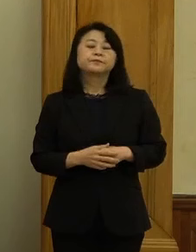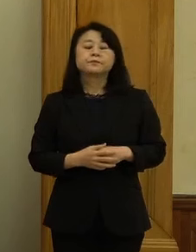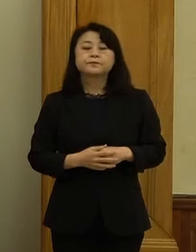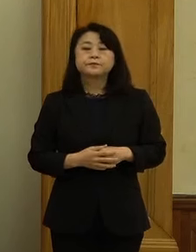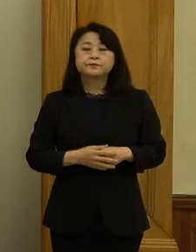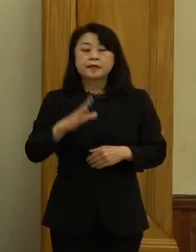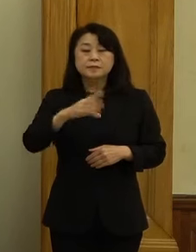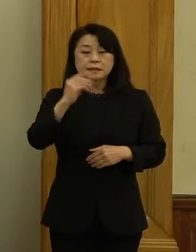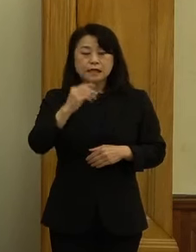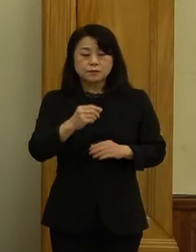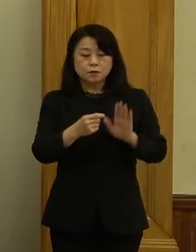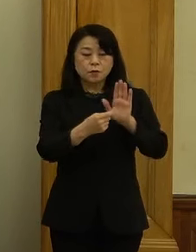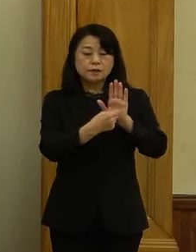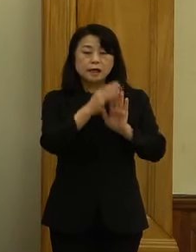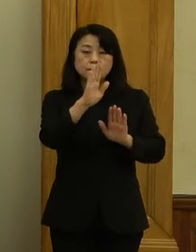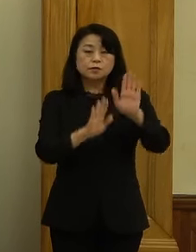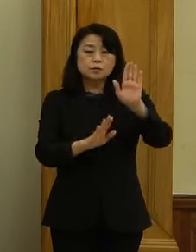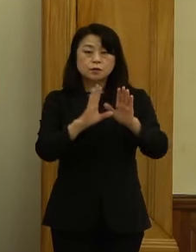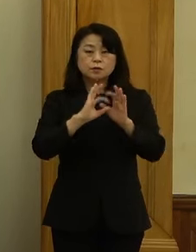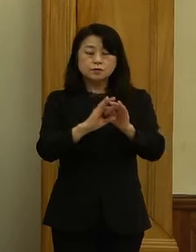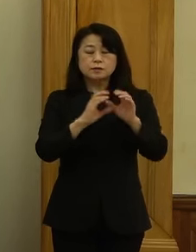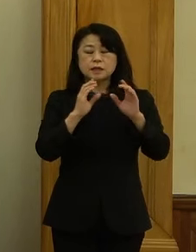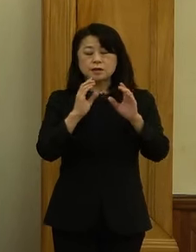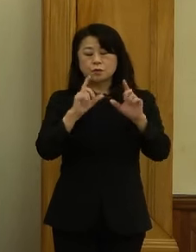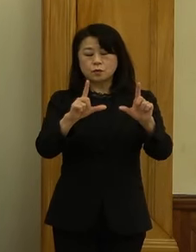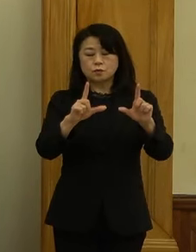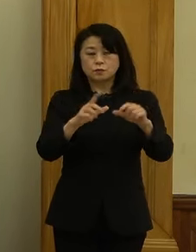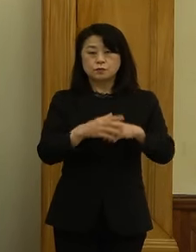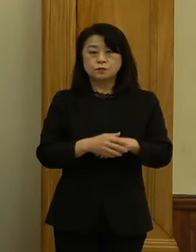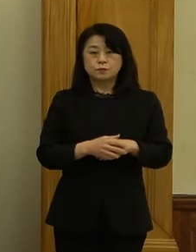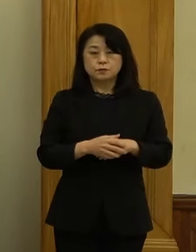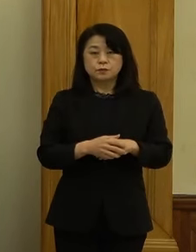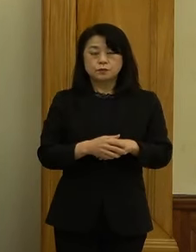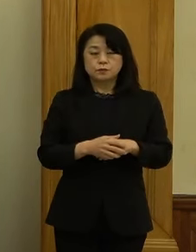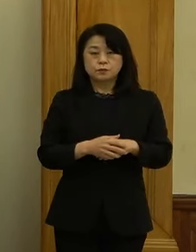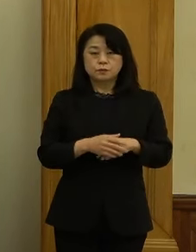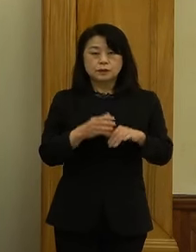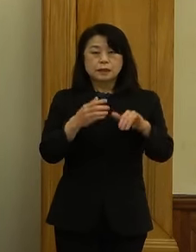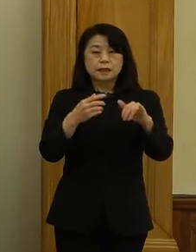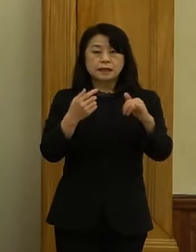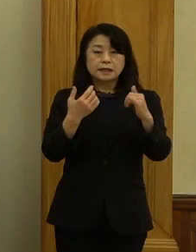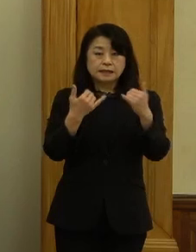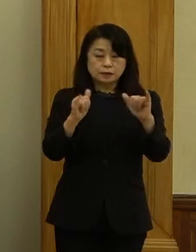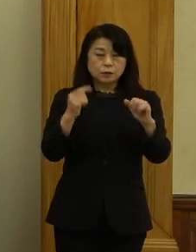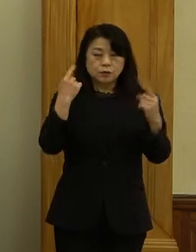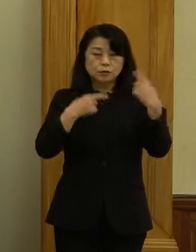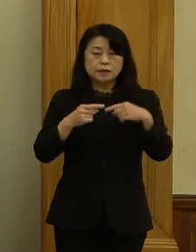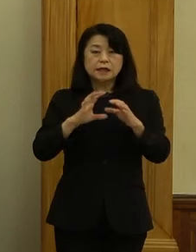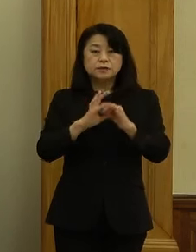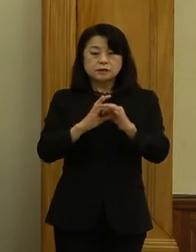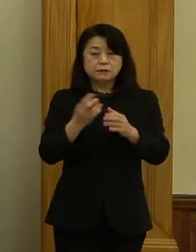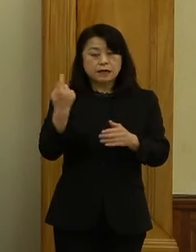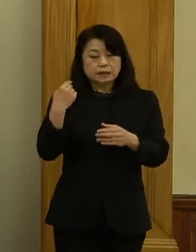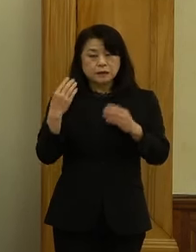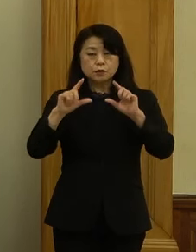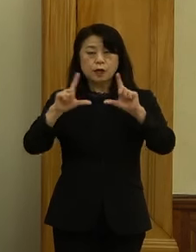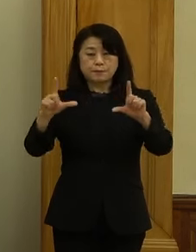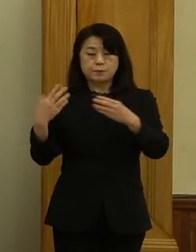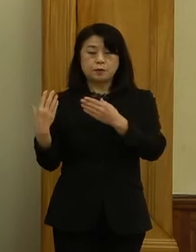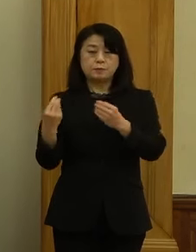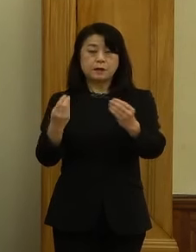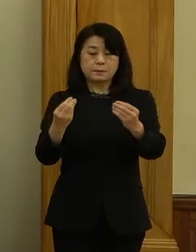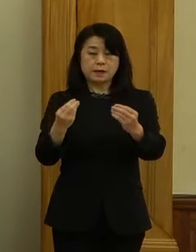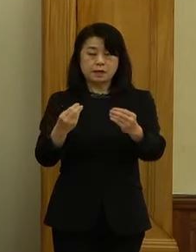えまず被害状況についてご報告させていただきますえ人的被害については昨日の発表から代わりは